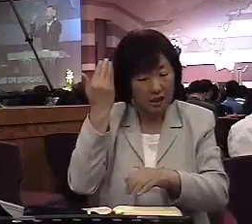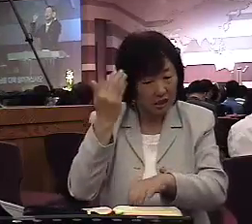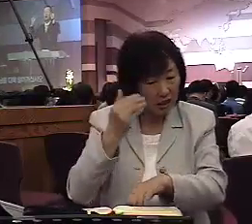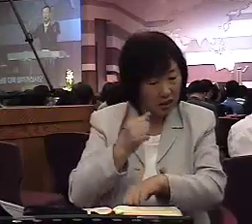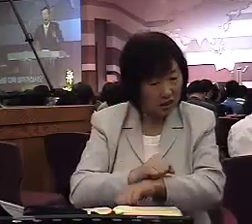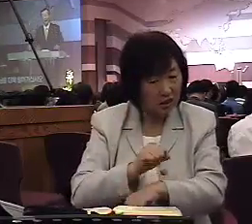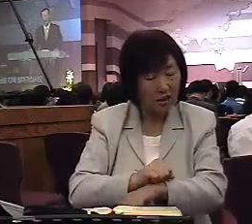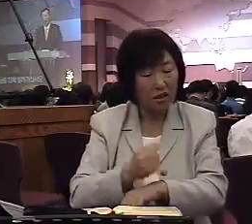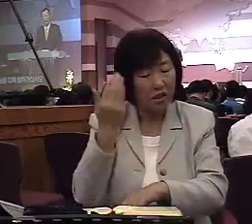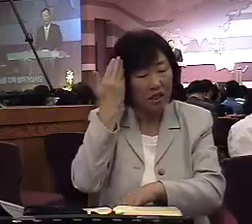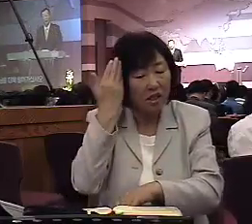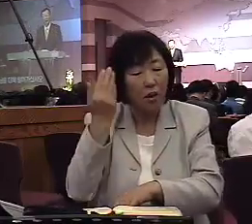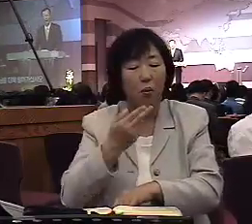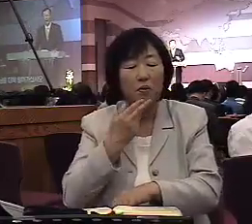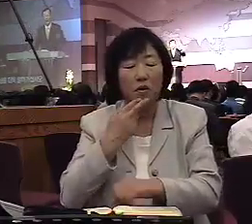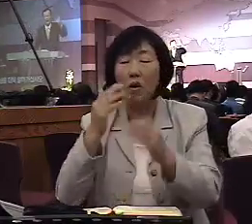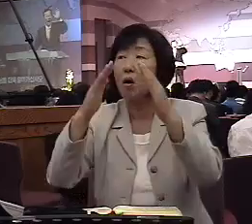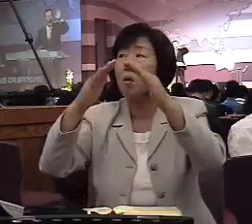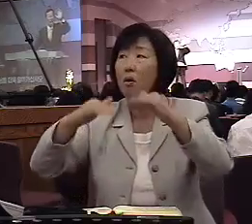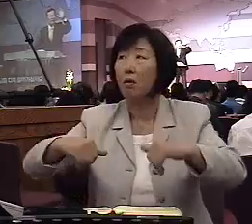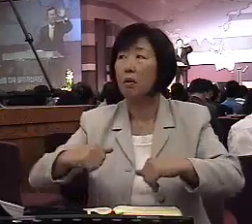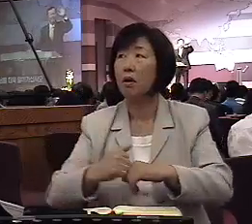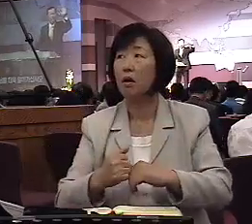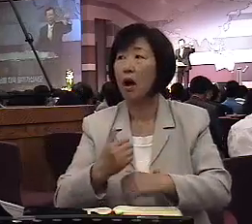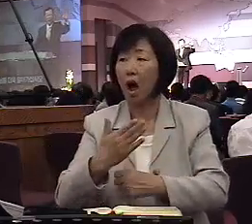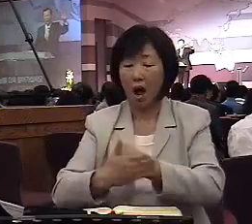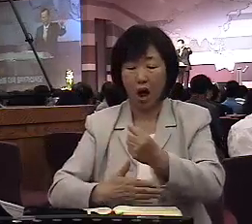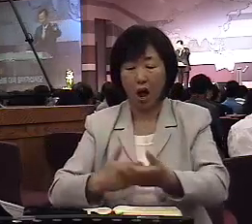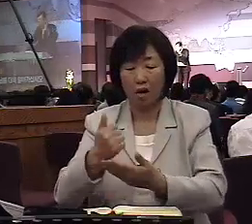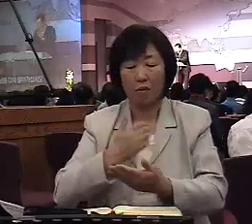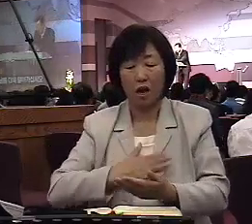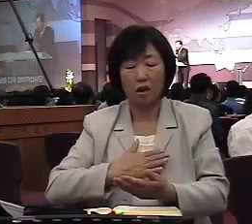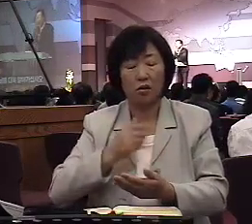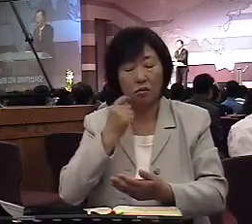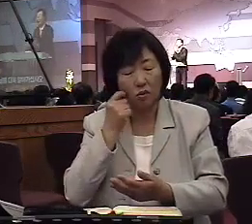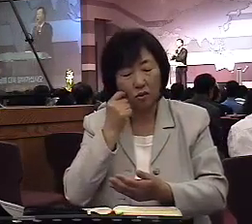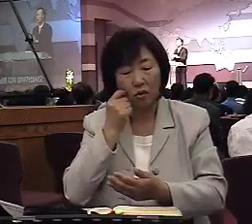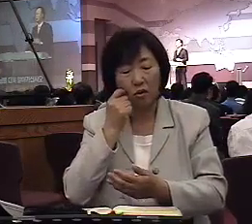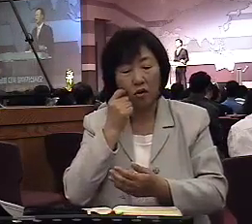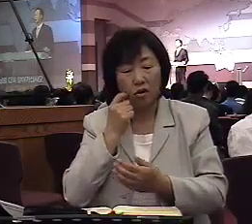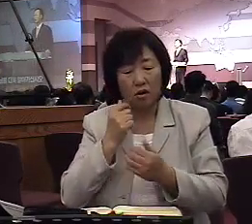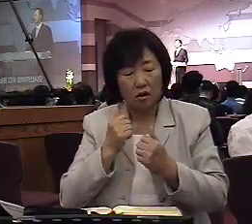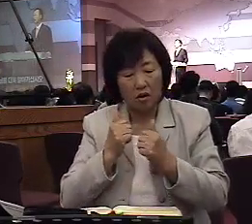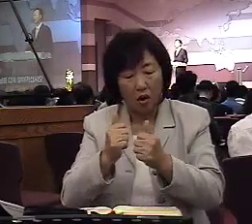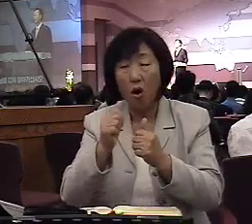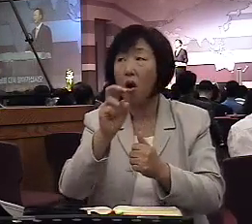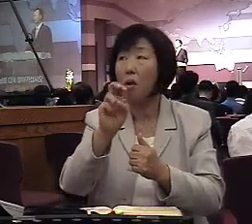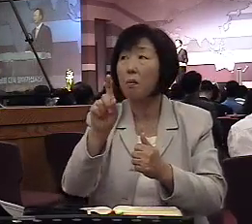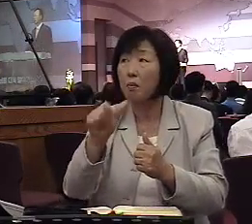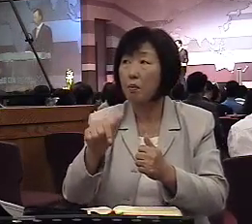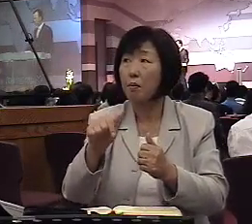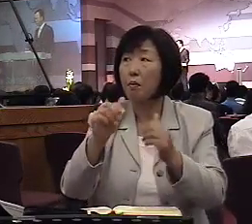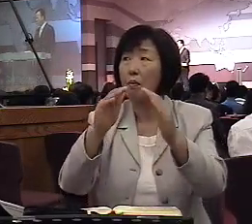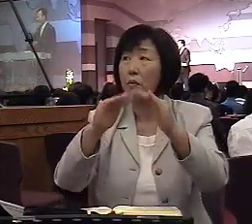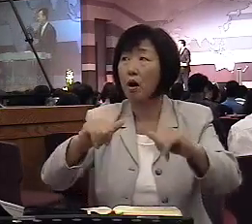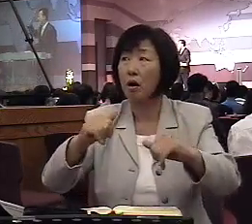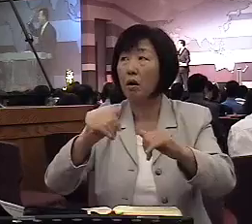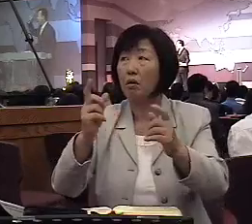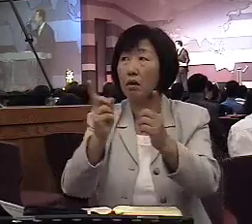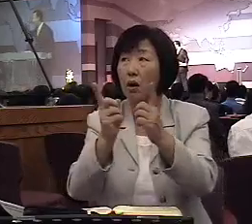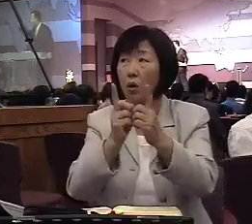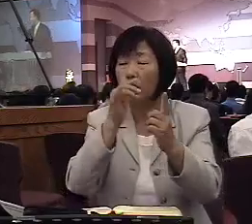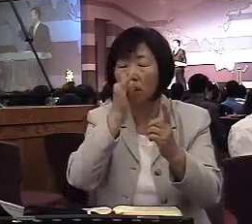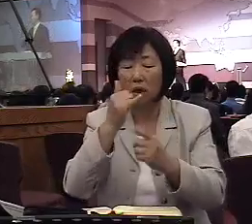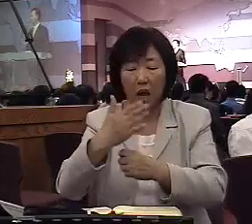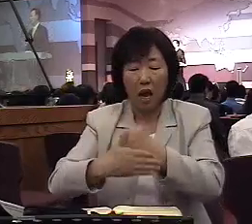거로 저희들이 멸망하는도다. 하나님을 알지 못하기 때문에 멸망당하고 있었다는 거예요. 여러분, 우리는